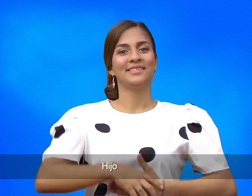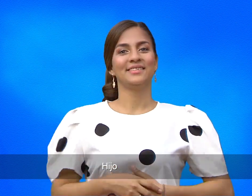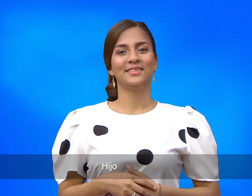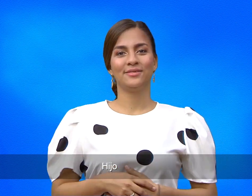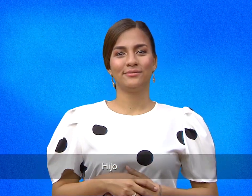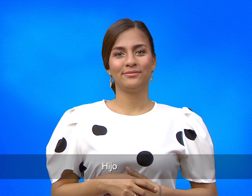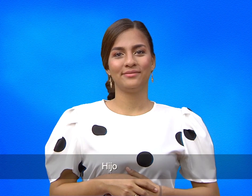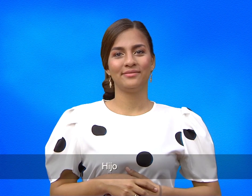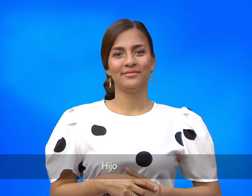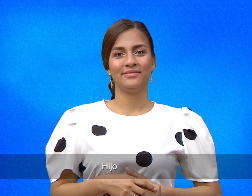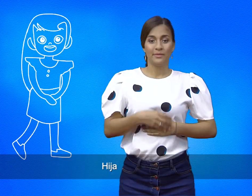Hijo.